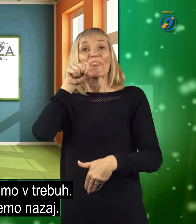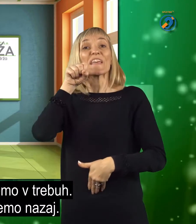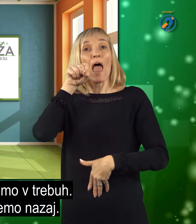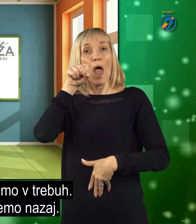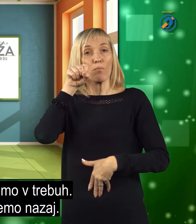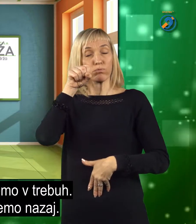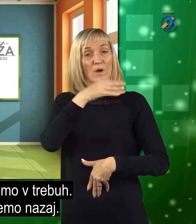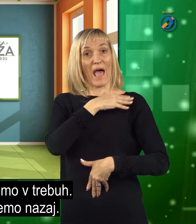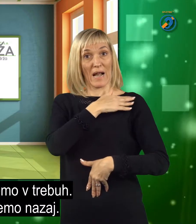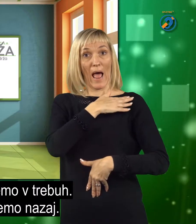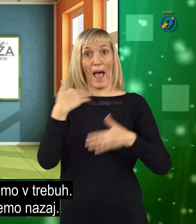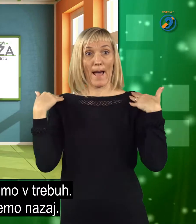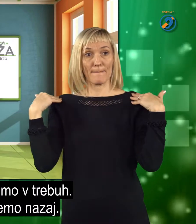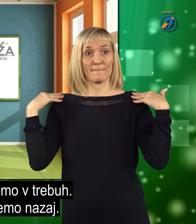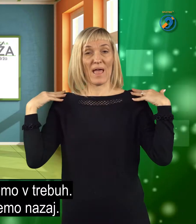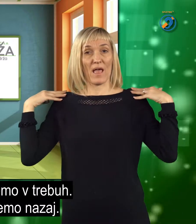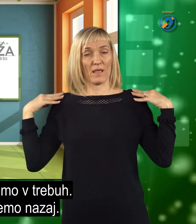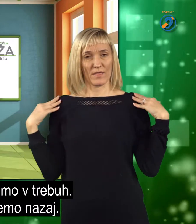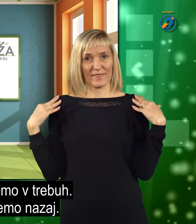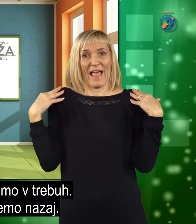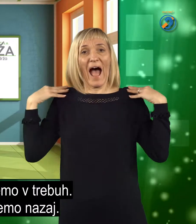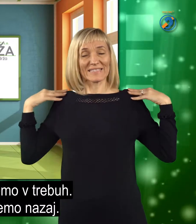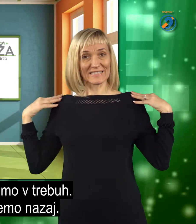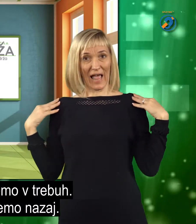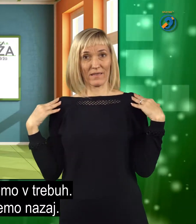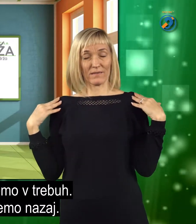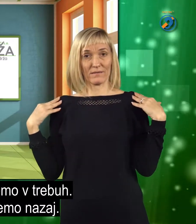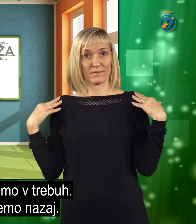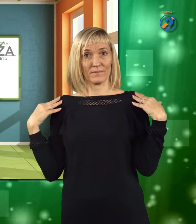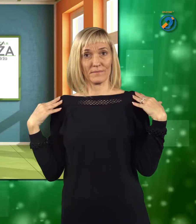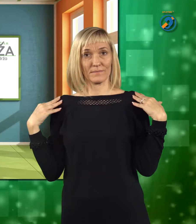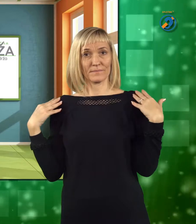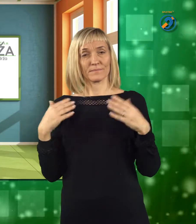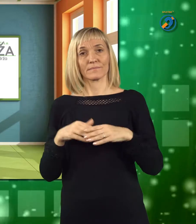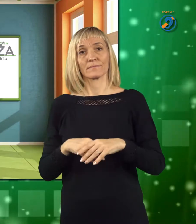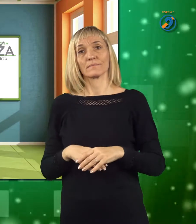trebuh, rame potisnemo nazaj.